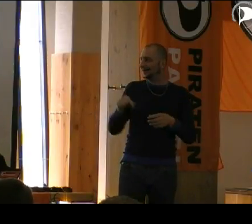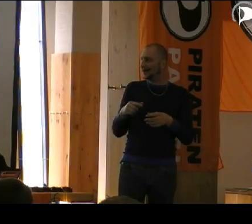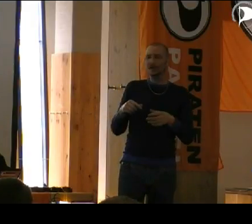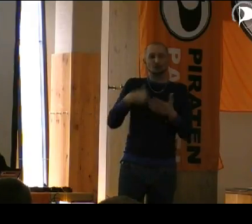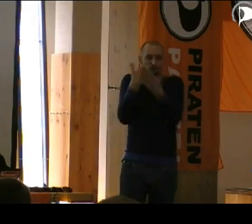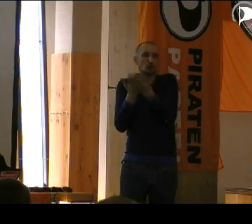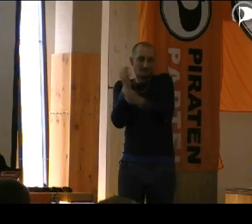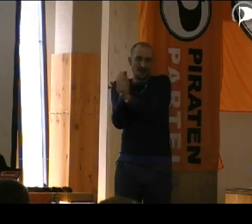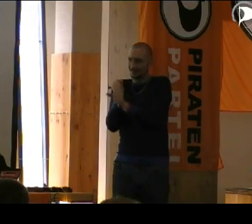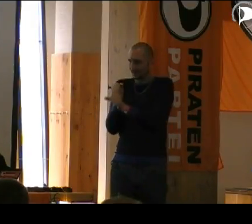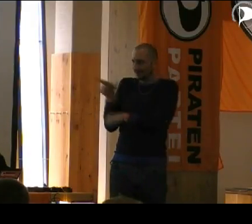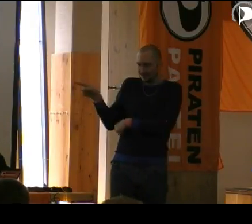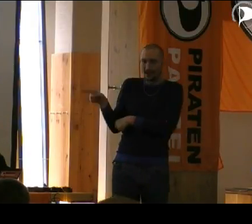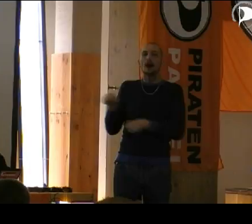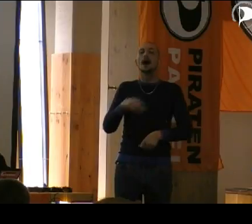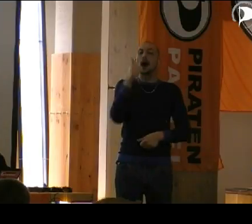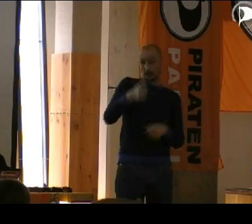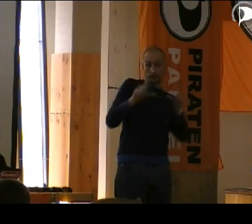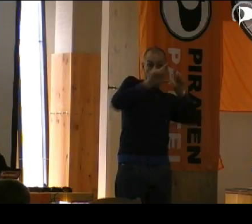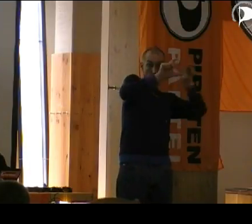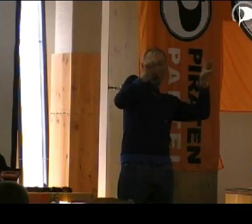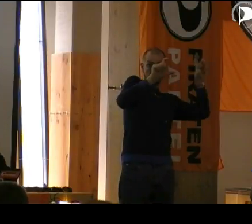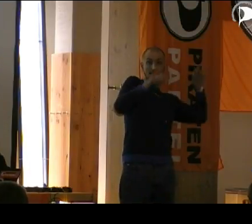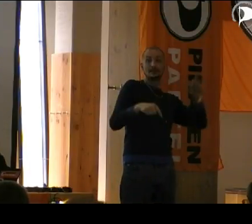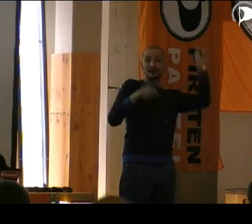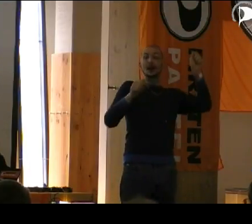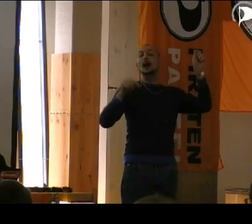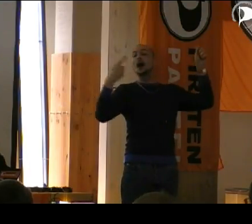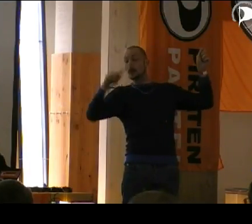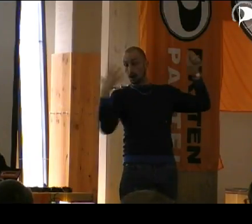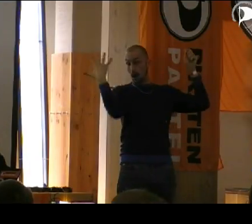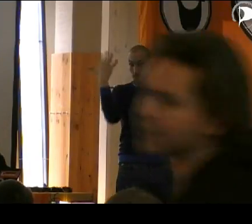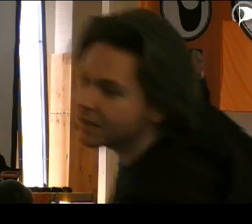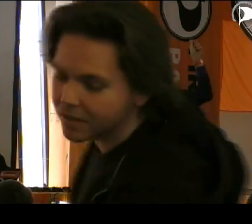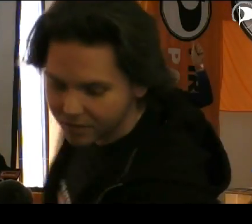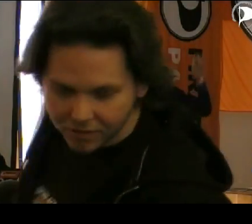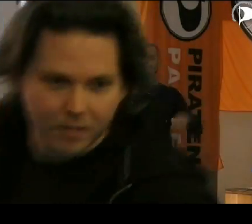eine radikale damals geplant ich habe